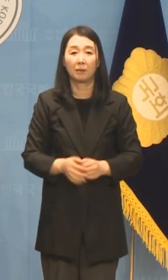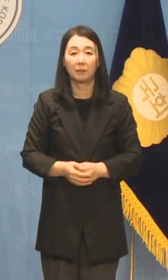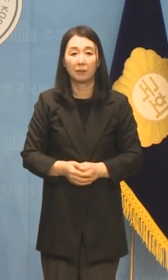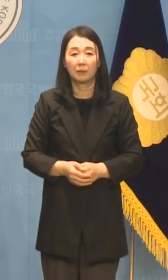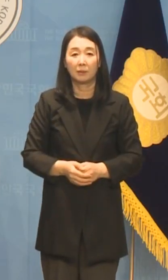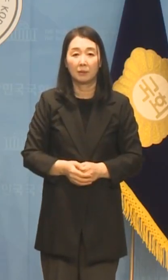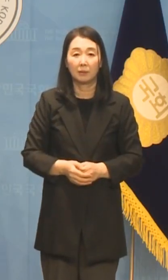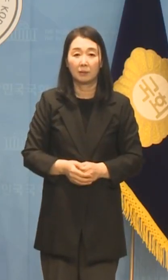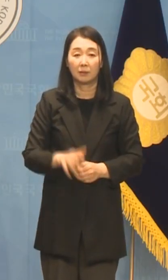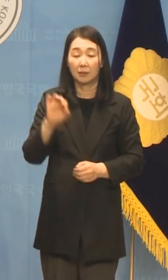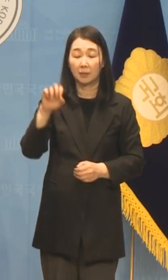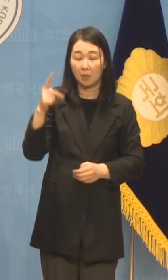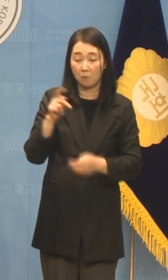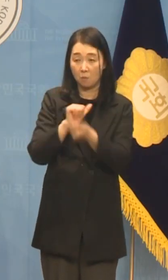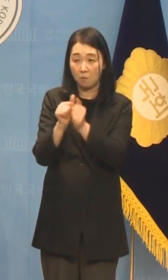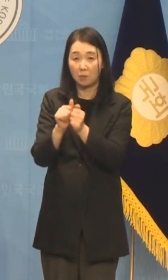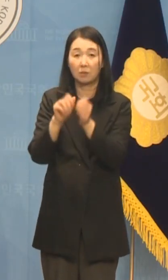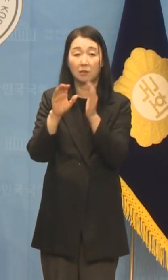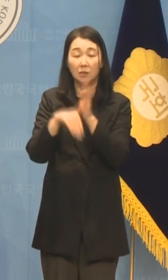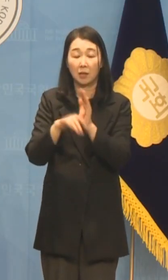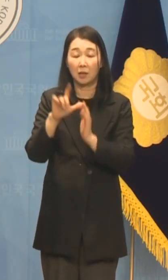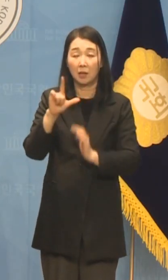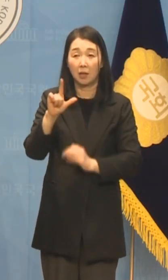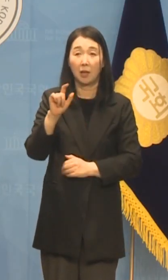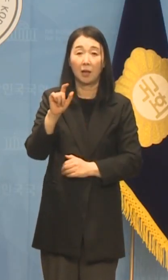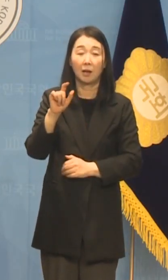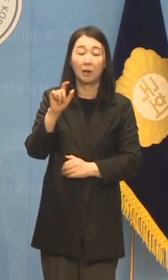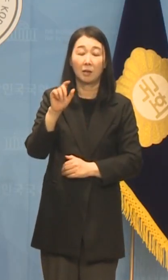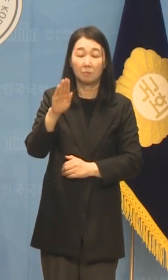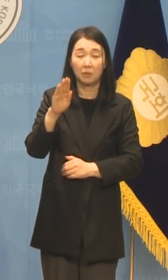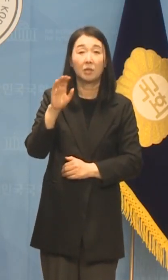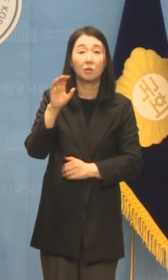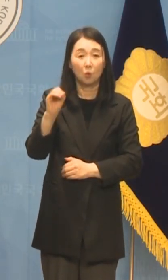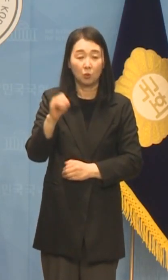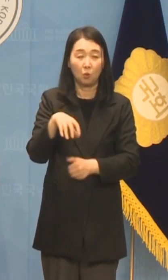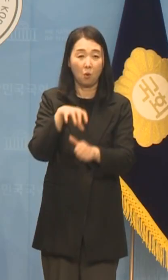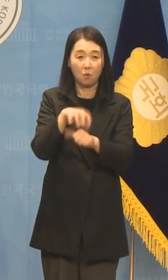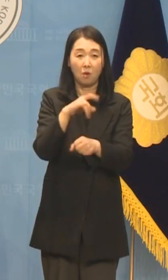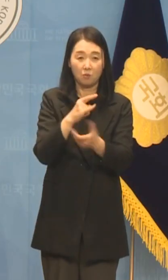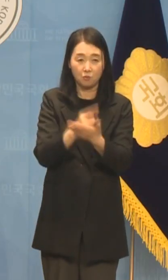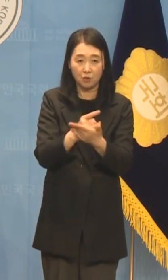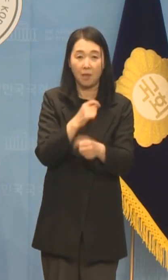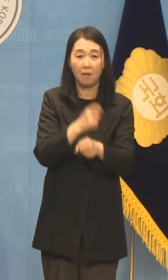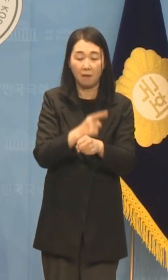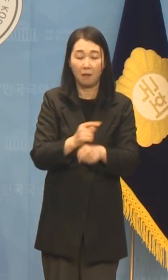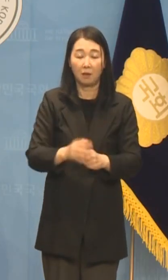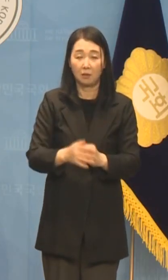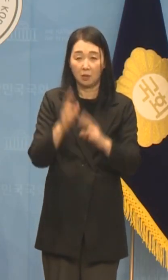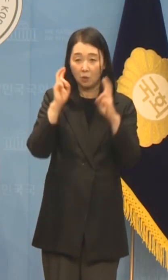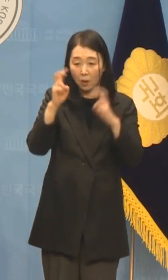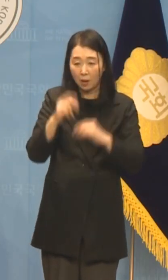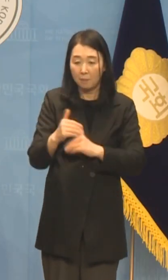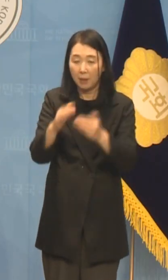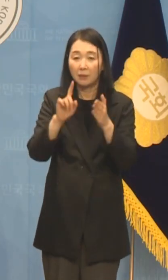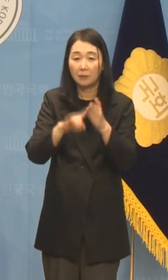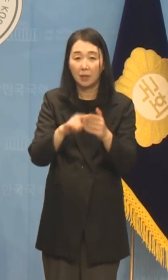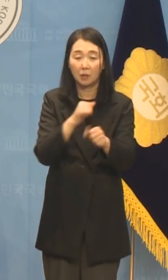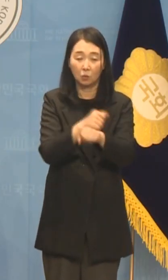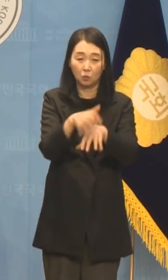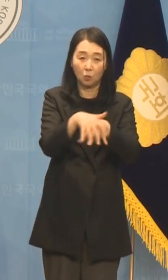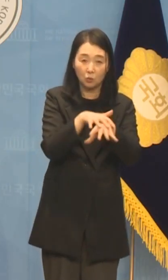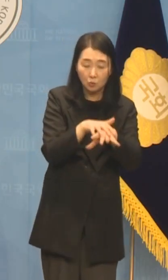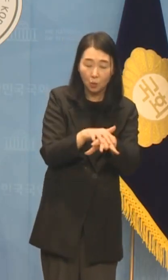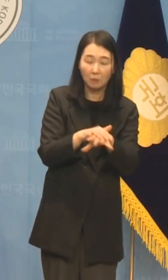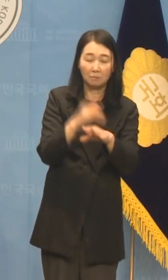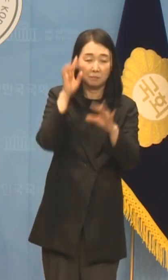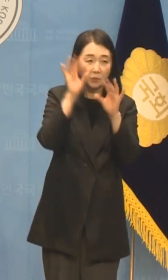사모펀드의 LBO도 규제하겠습니다. 기업 회청 절차에서 노동조합과